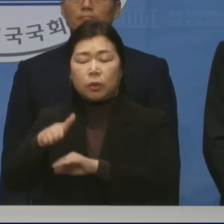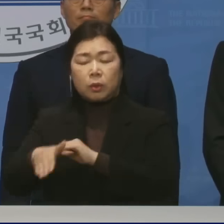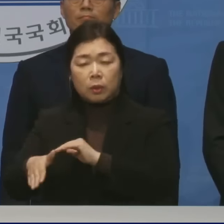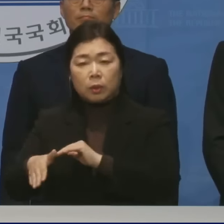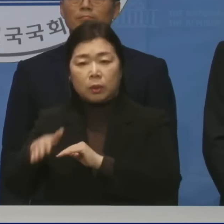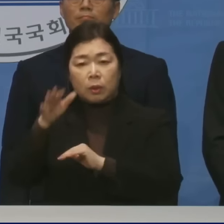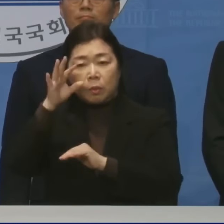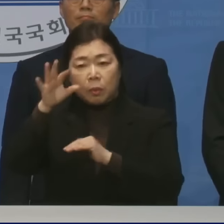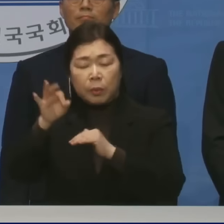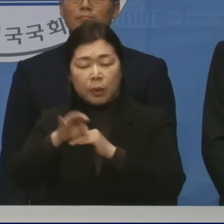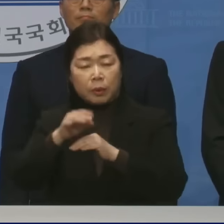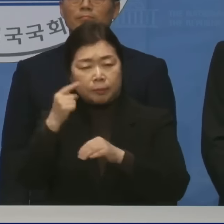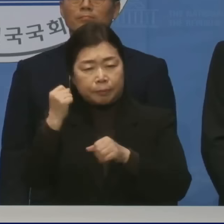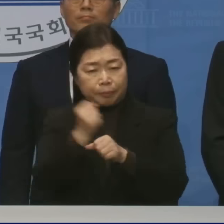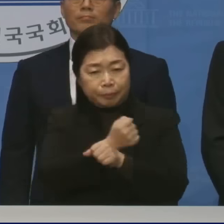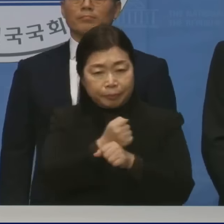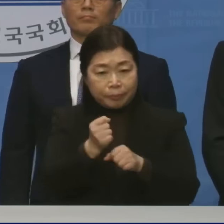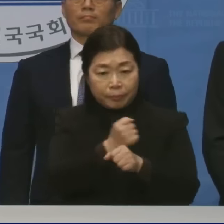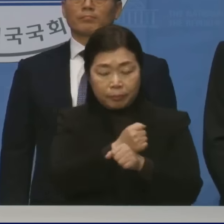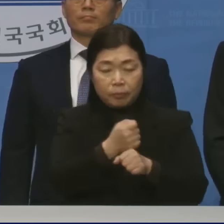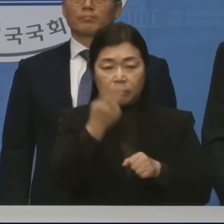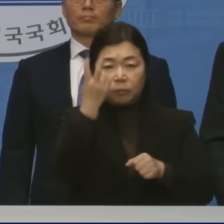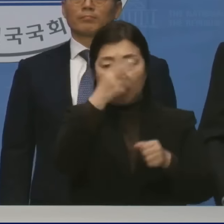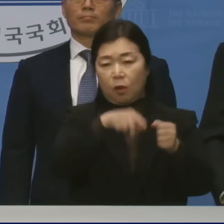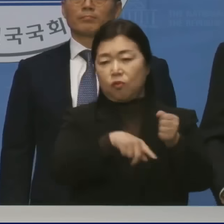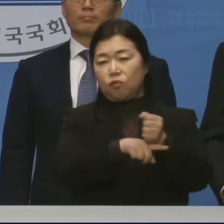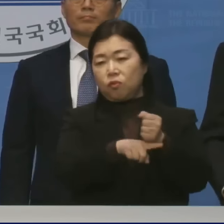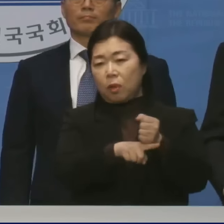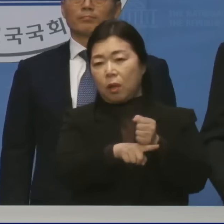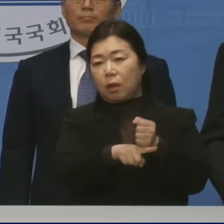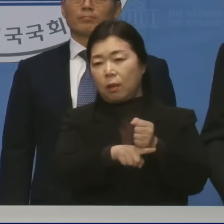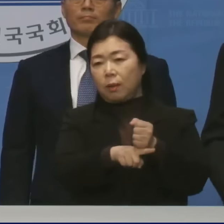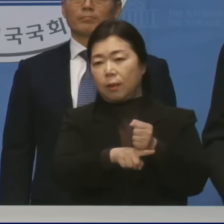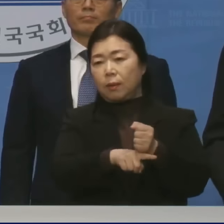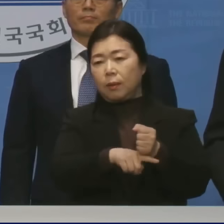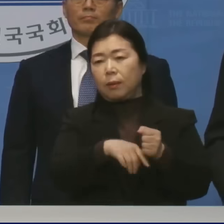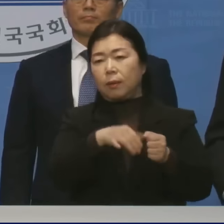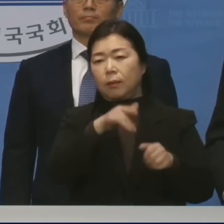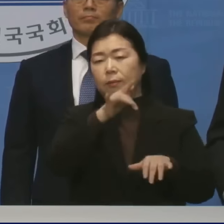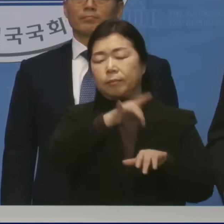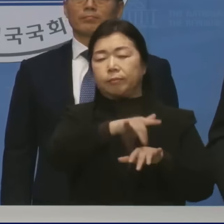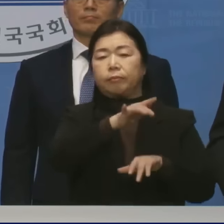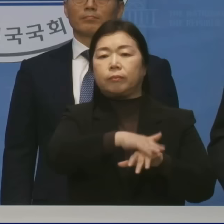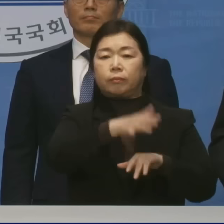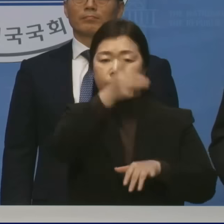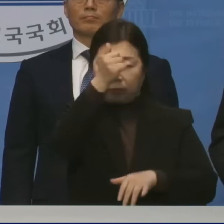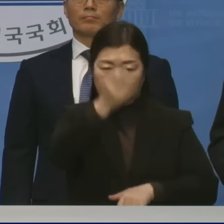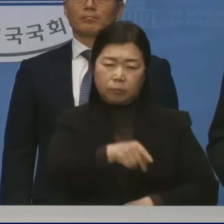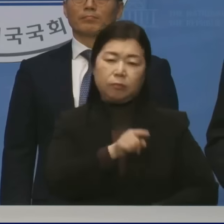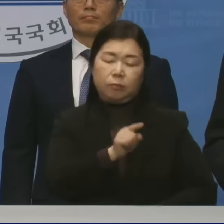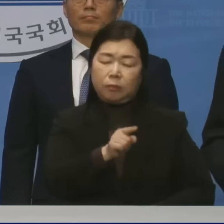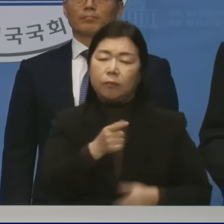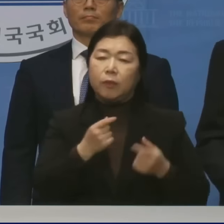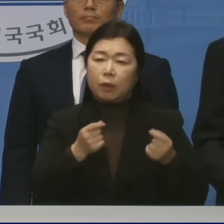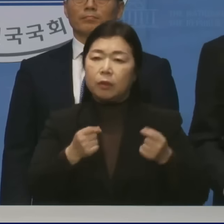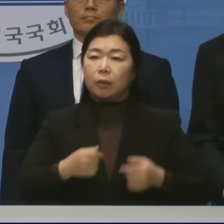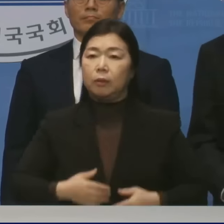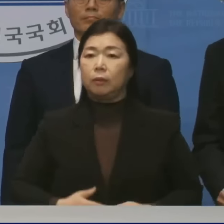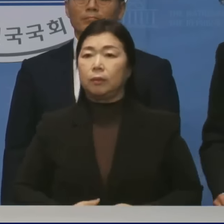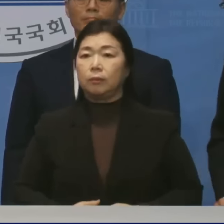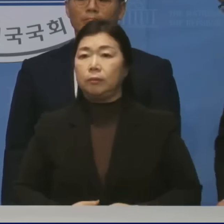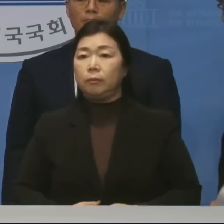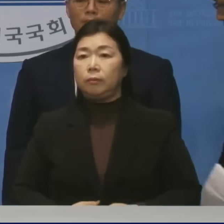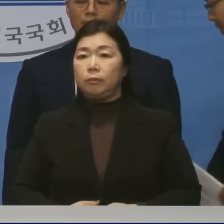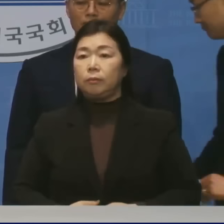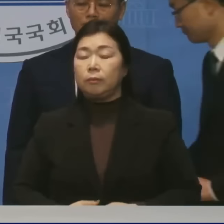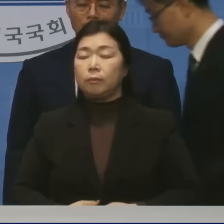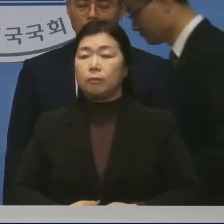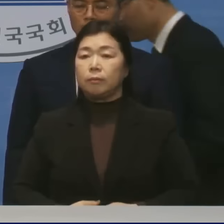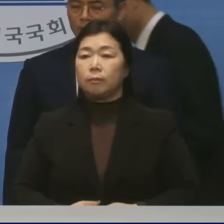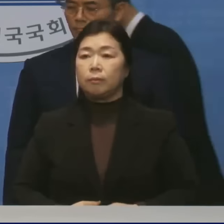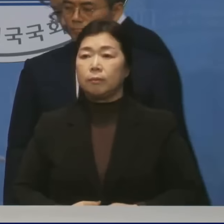짜맞추기 조작 수사를 일삼고 있다는 결론에 도달할 수밖에 없습니다.